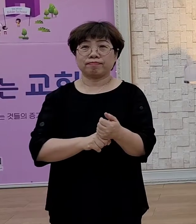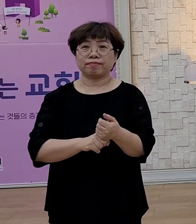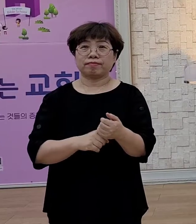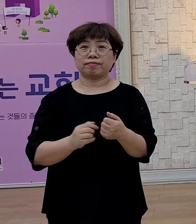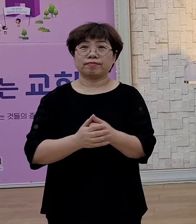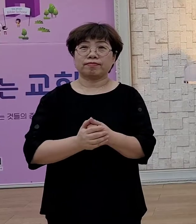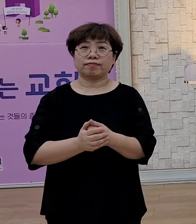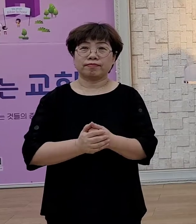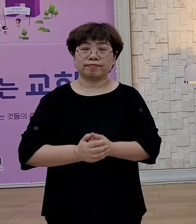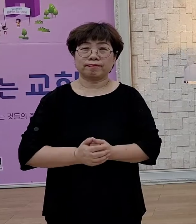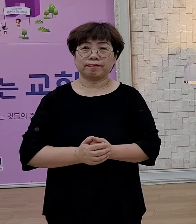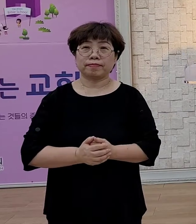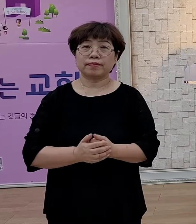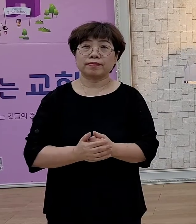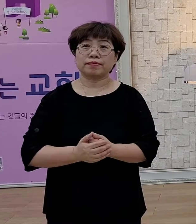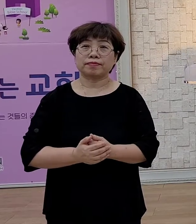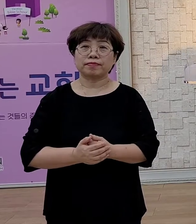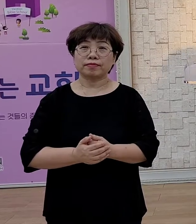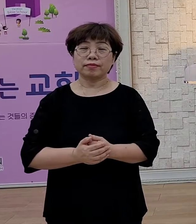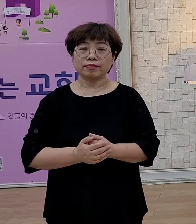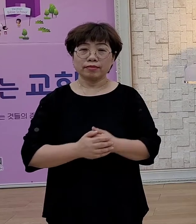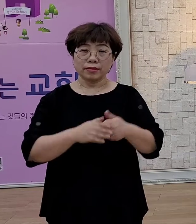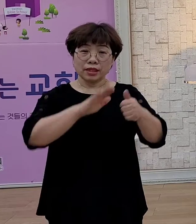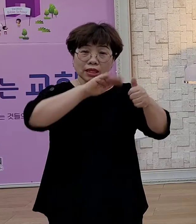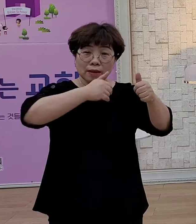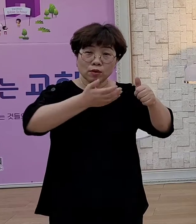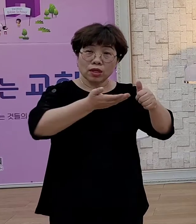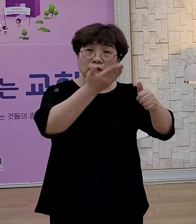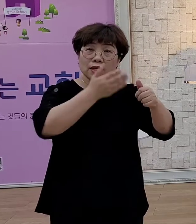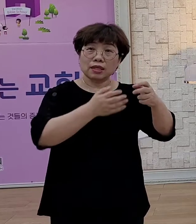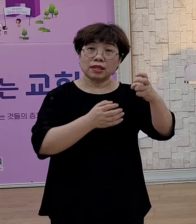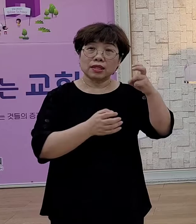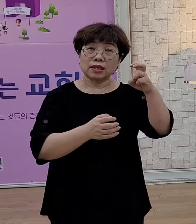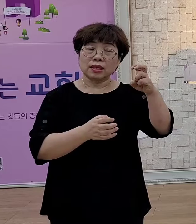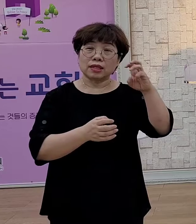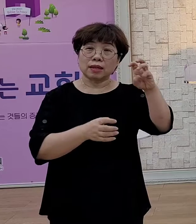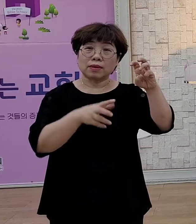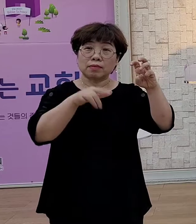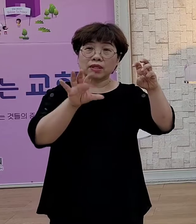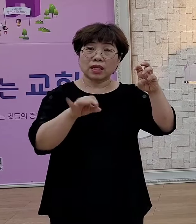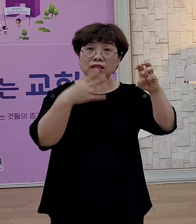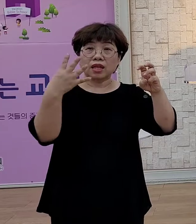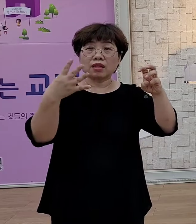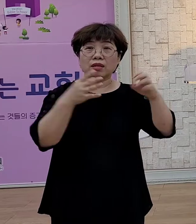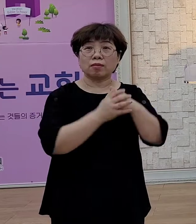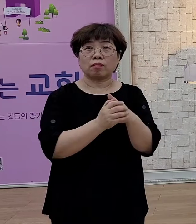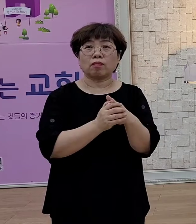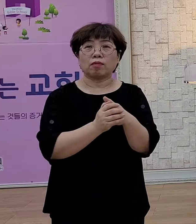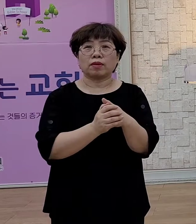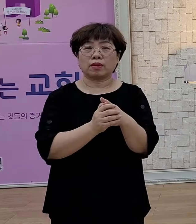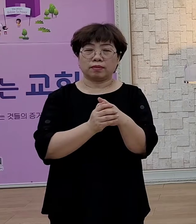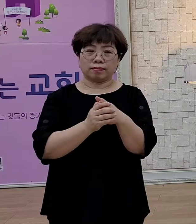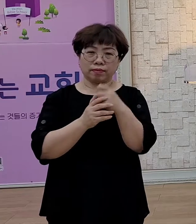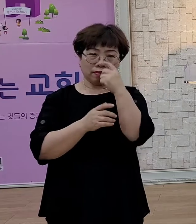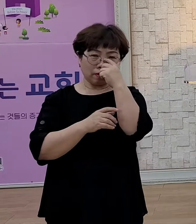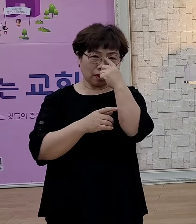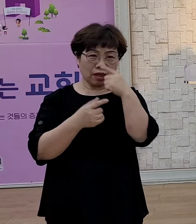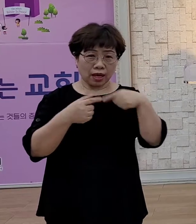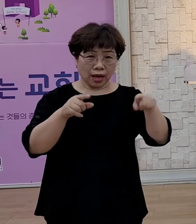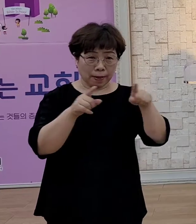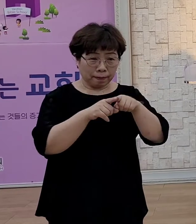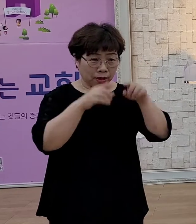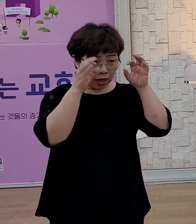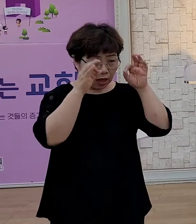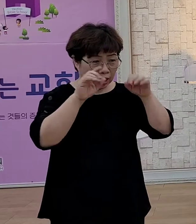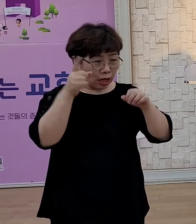보면 이런 일이 있어요. 같이 했던 그 무리들이 얼마나 가슴이 아프고 이게 말이 안 되는 이런